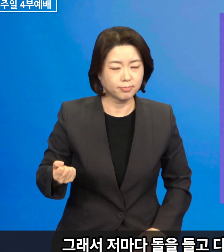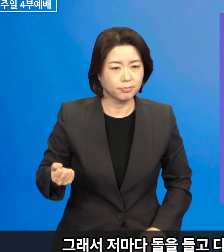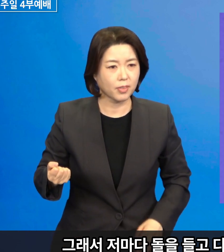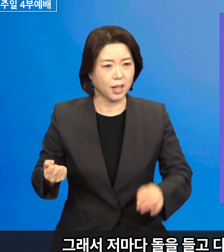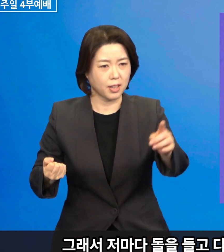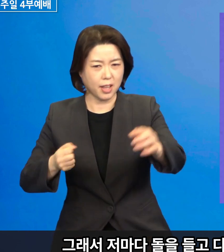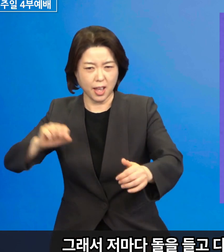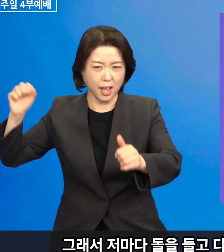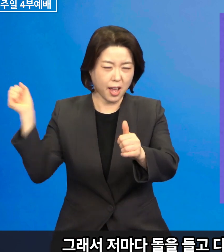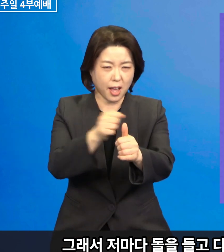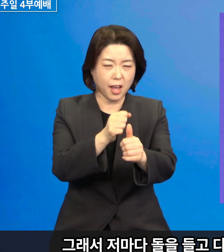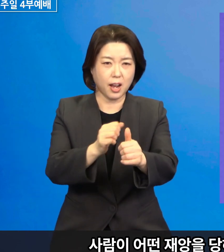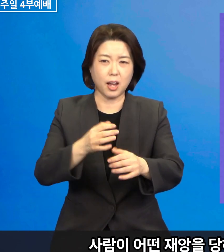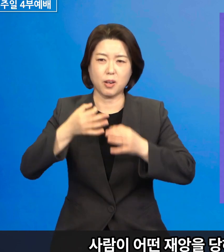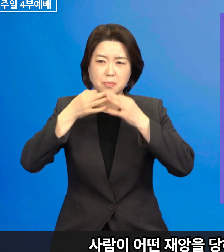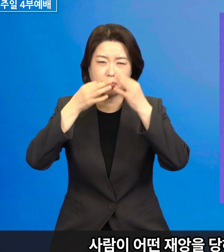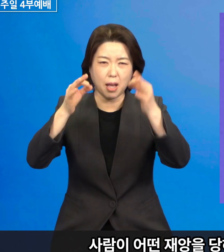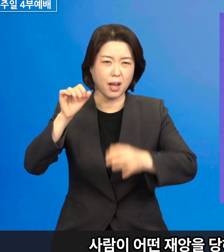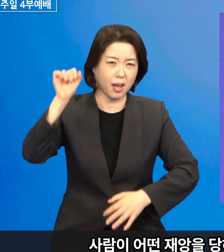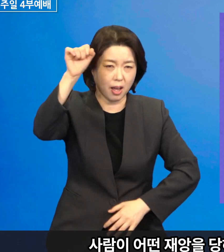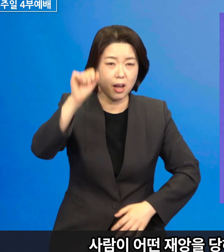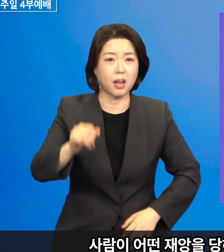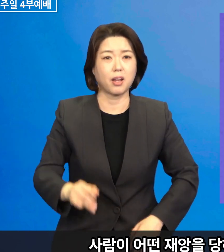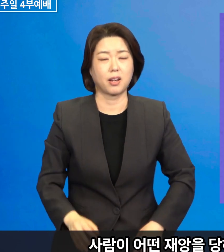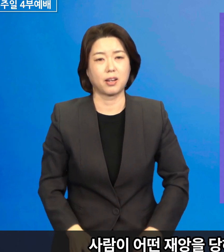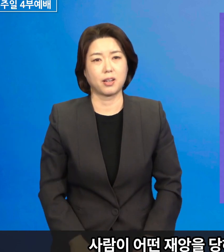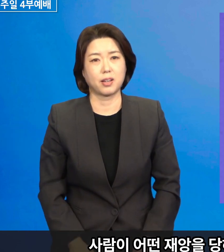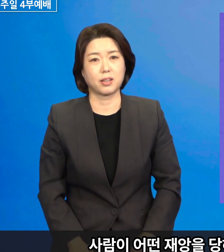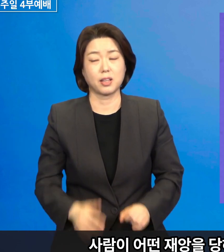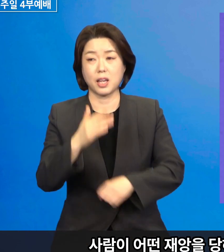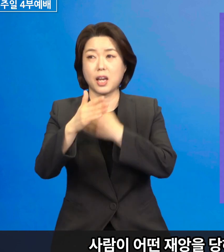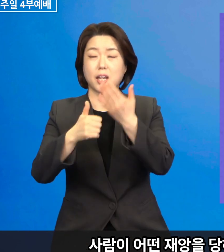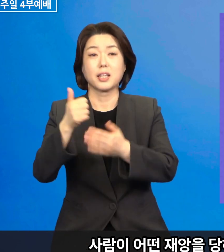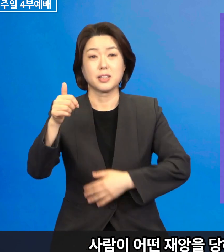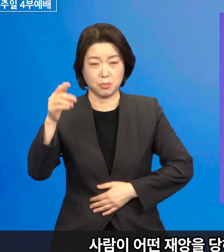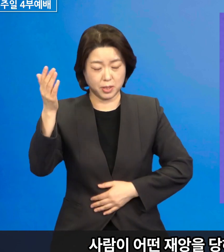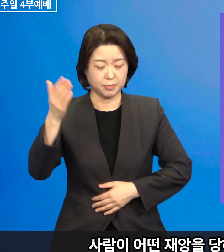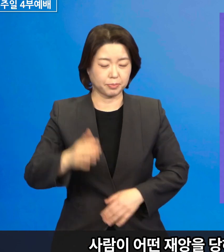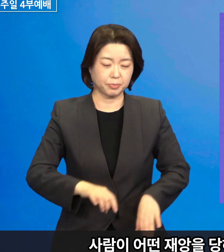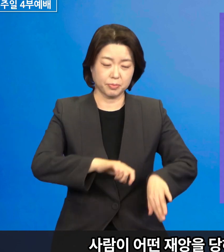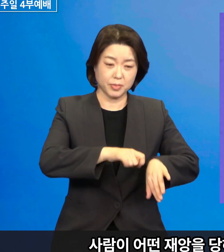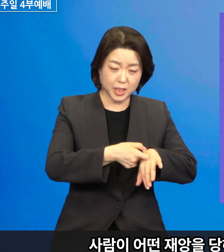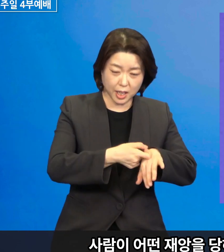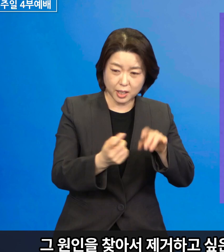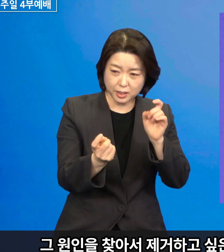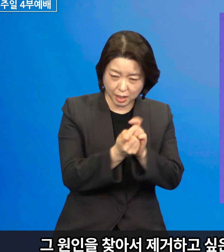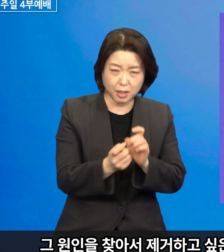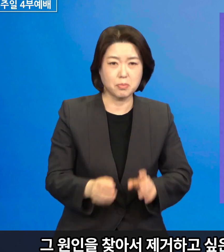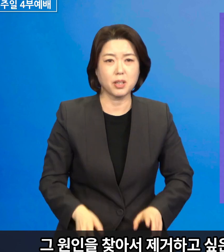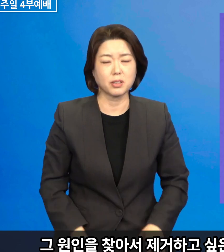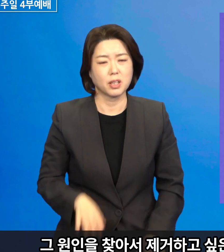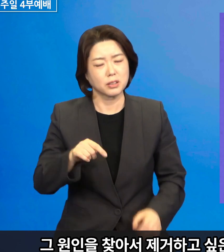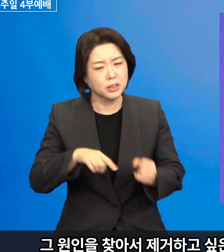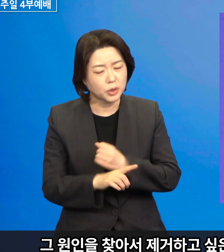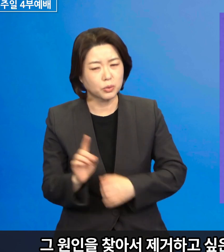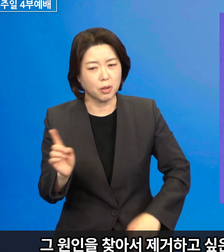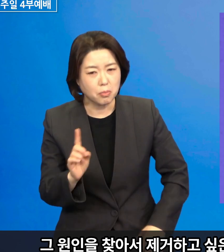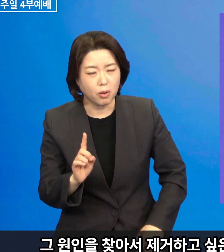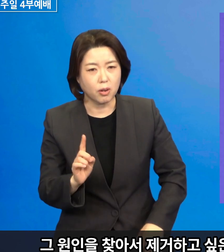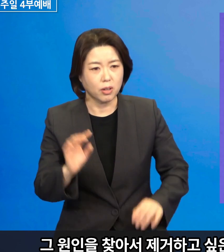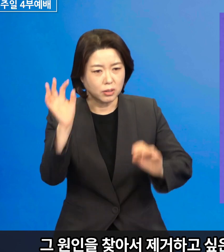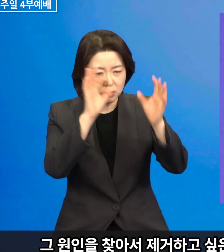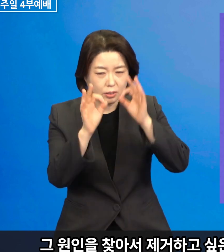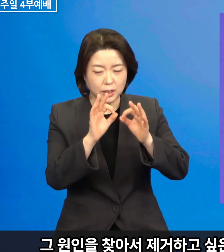치자라고 외치는 것이죠. 사람이 어떤 재앙을 당하면 이 원인이 무엇일까? 그 원인을 찾아서